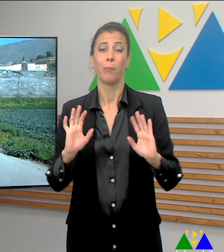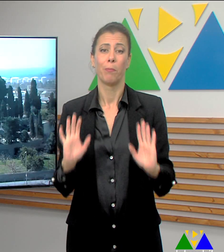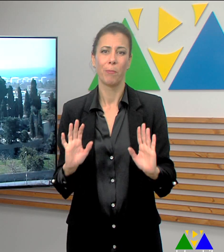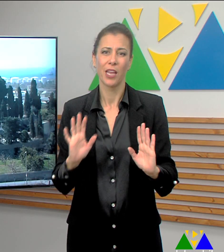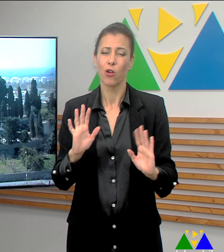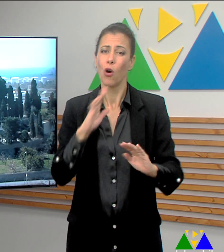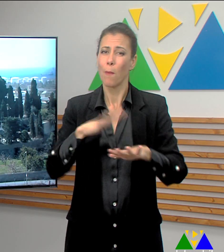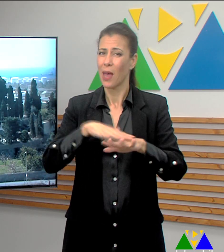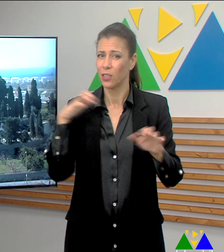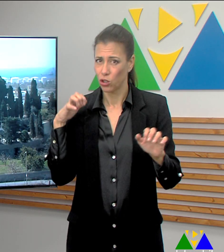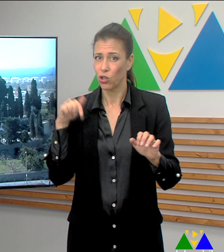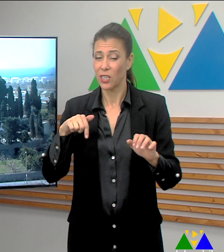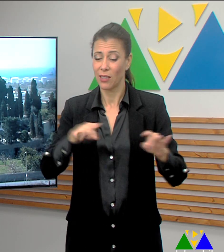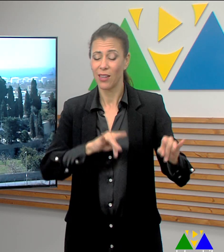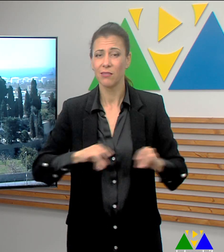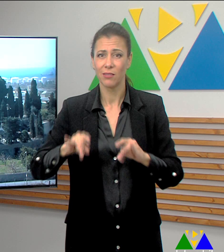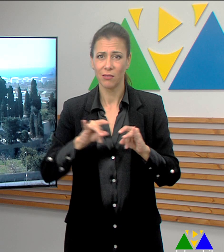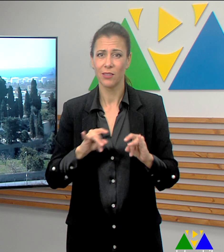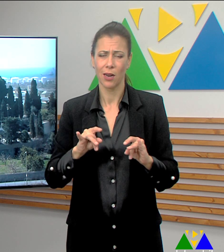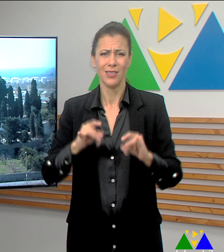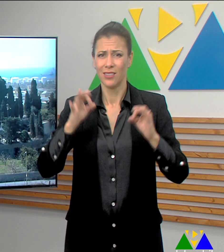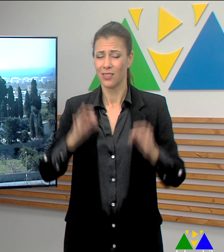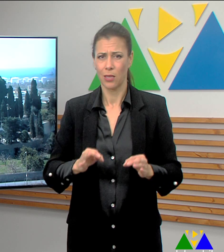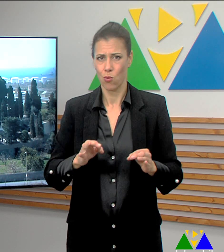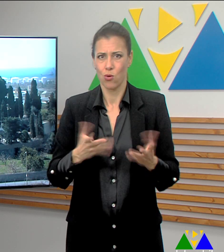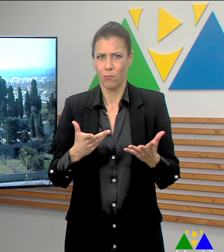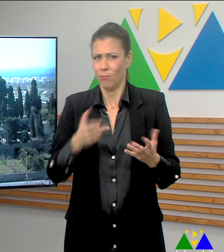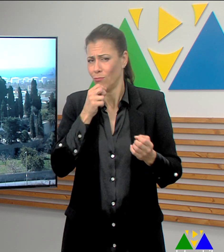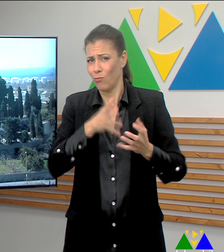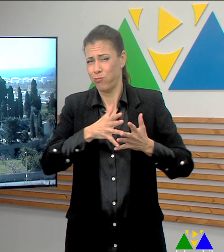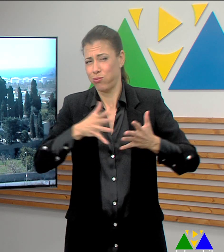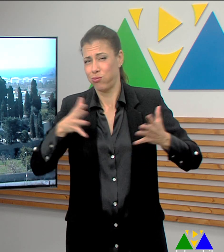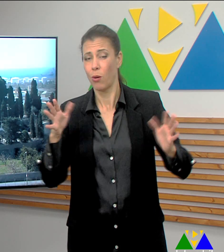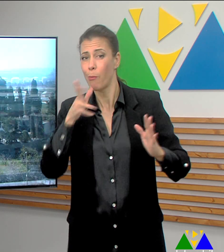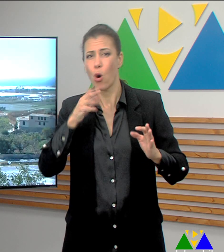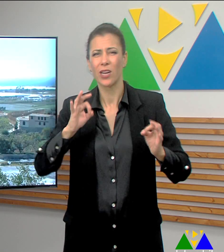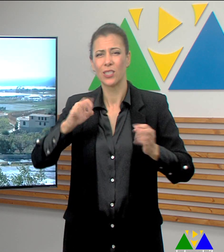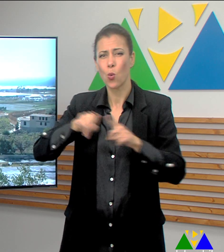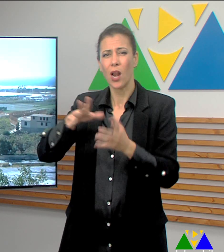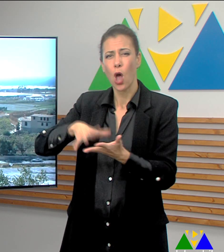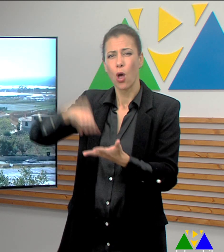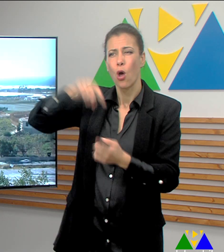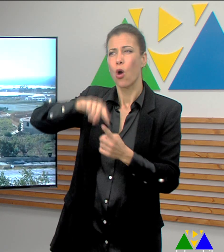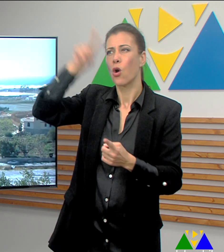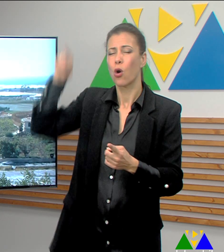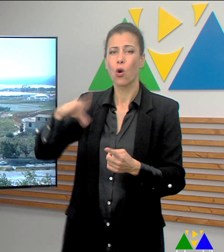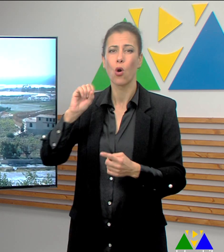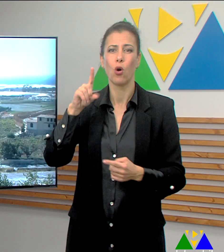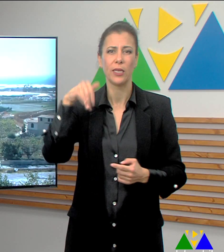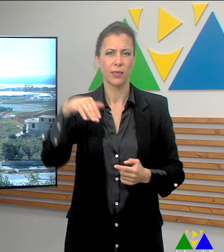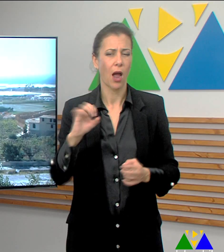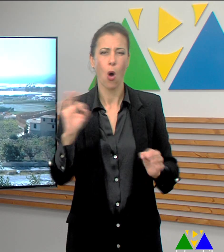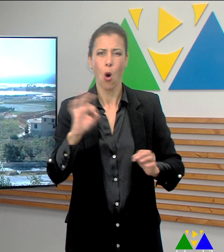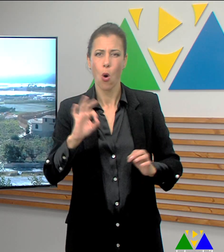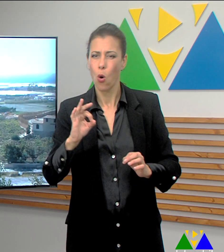la mayor parte de estas tierras debieron ser montuosas. Esto quizás sea La Colina una especie de cerro testigo de cómo